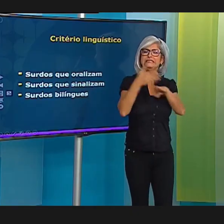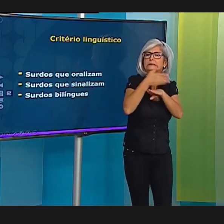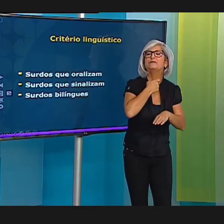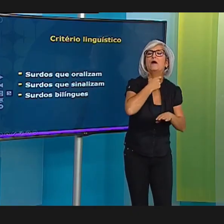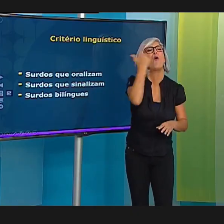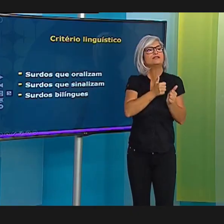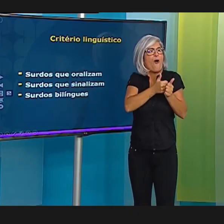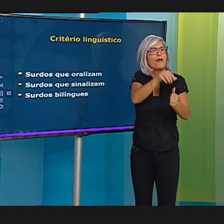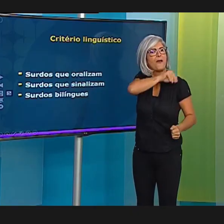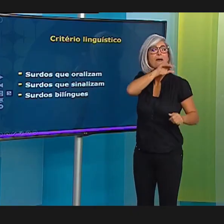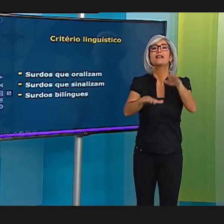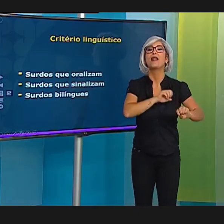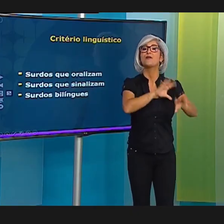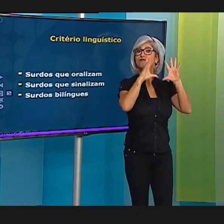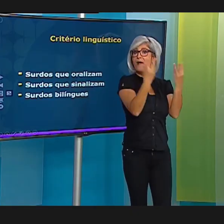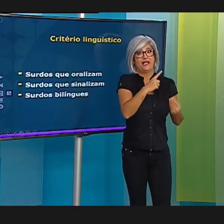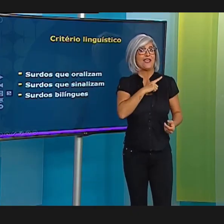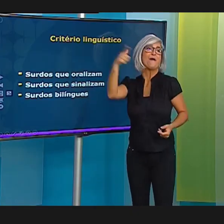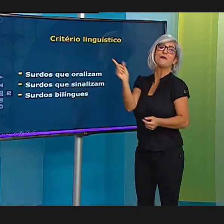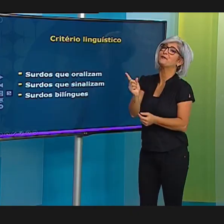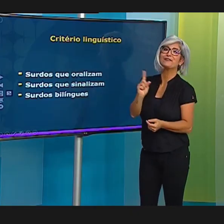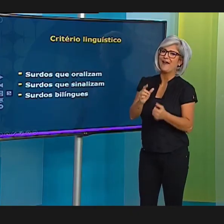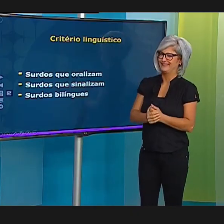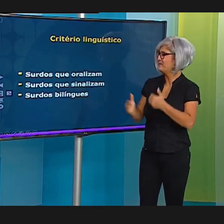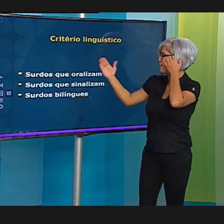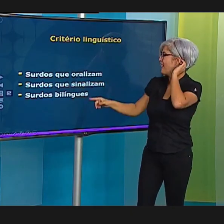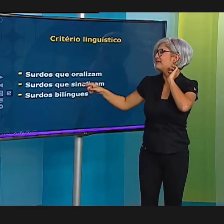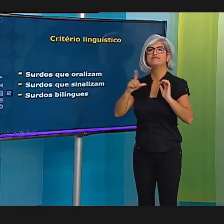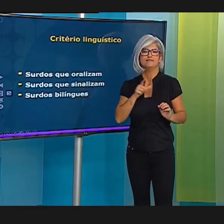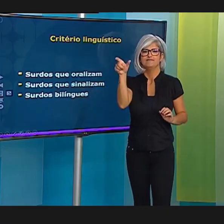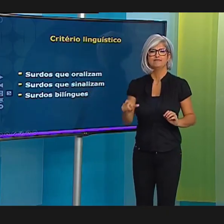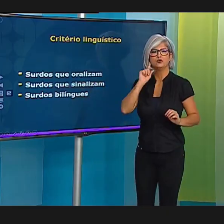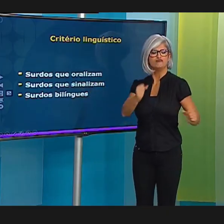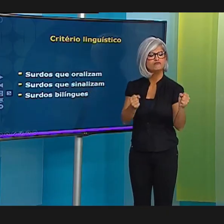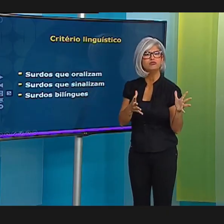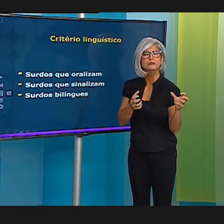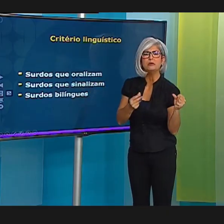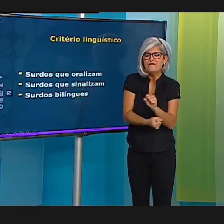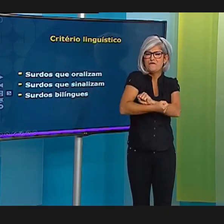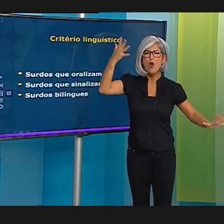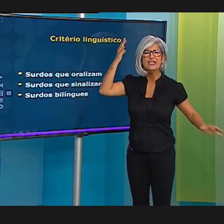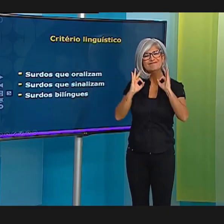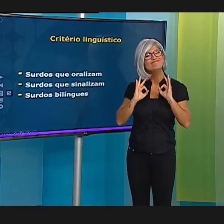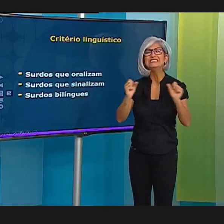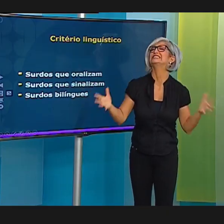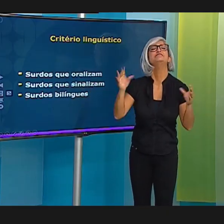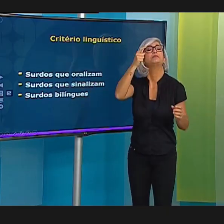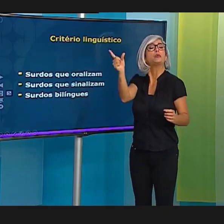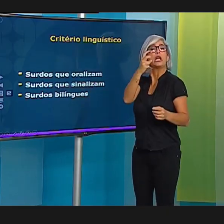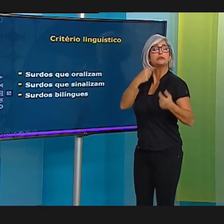pessoa não ter nascido surda que consegue desenvolver a fala, mas a família influencia fortemente nessa aprendizagem. Surdos que sinalizam com grande fluência, que